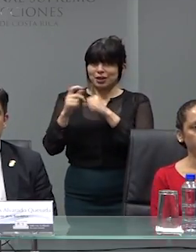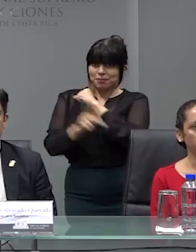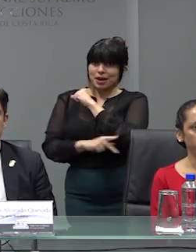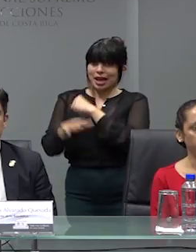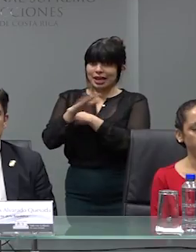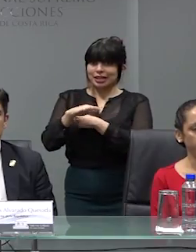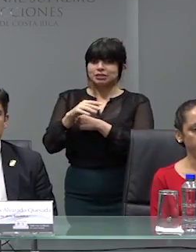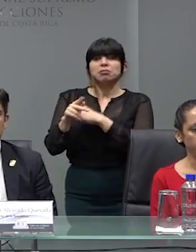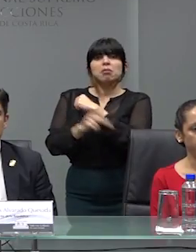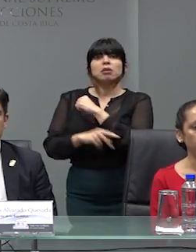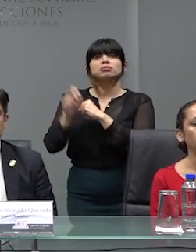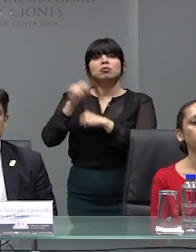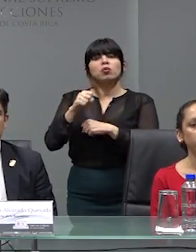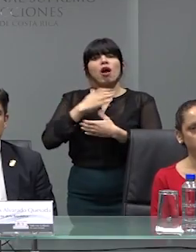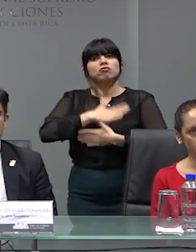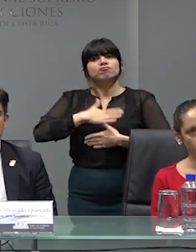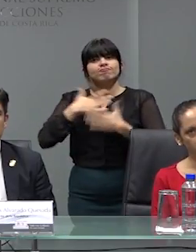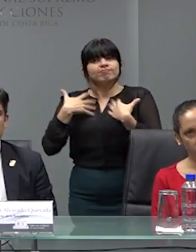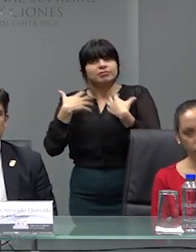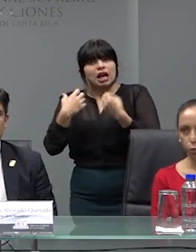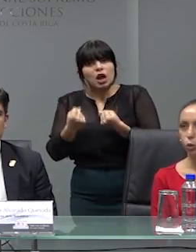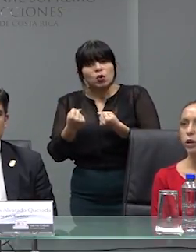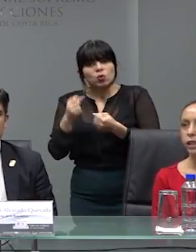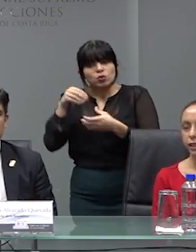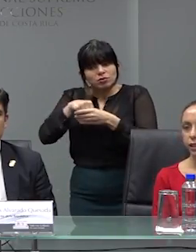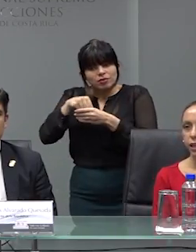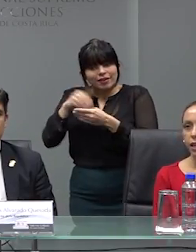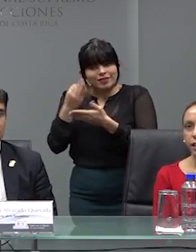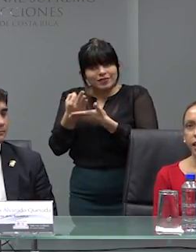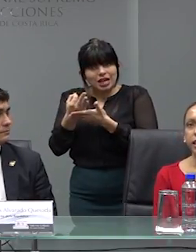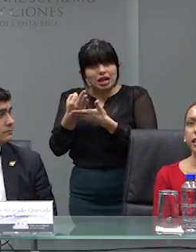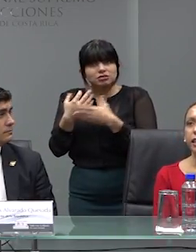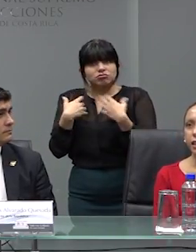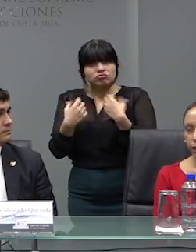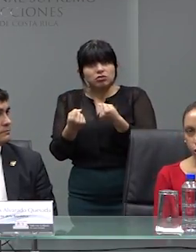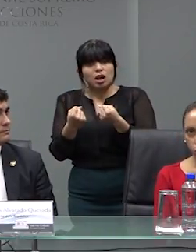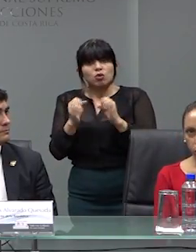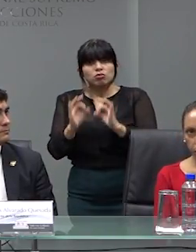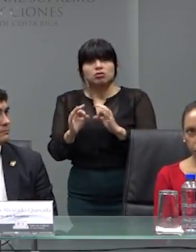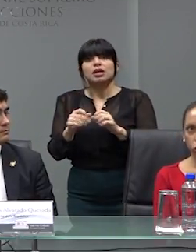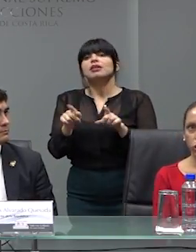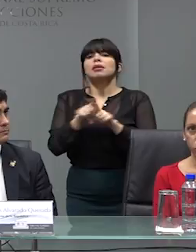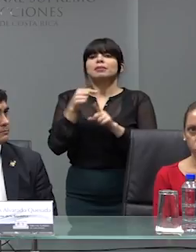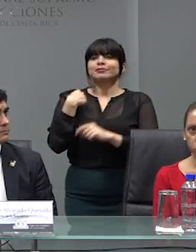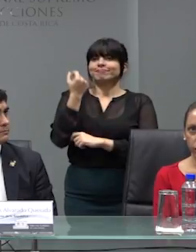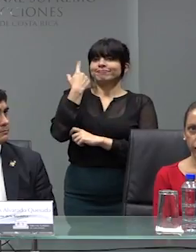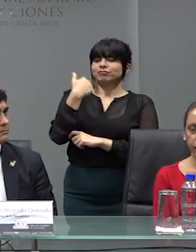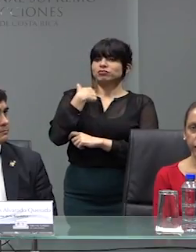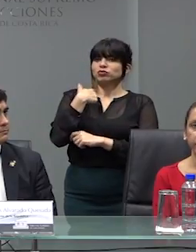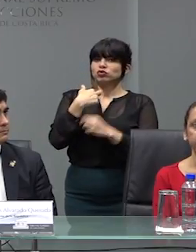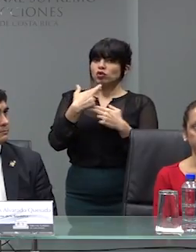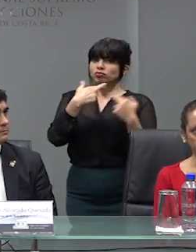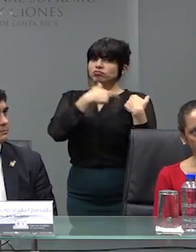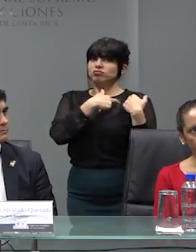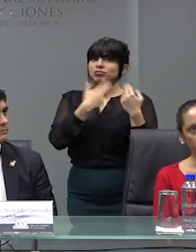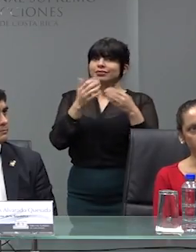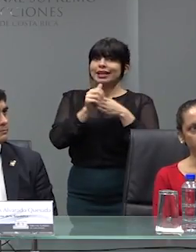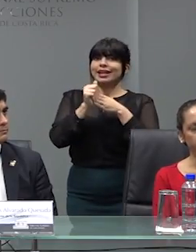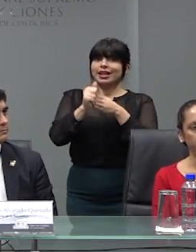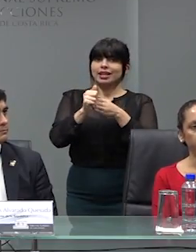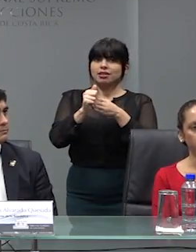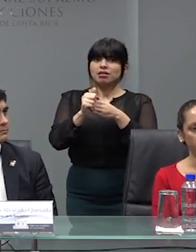pues pueda gozar de salud en sus finanzas públicas. De ahí que entiendo que me corresponde